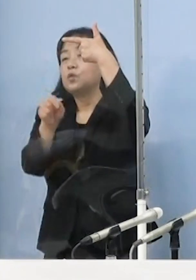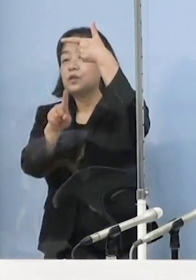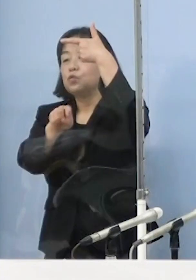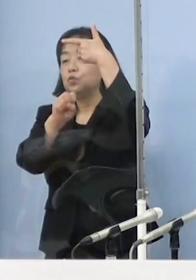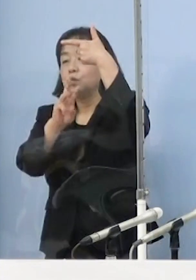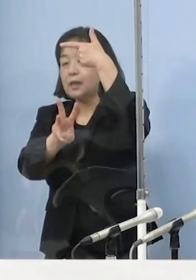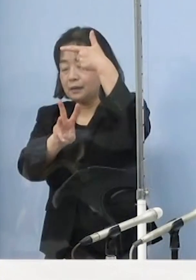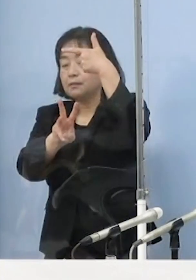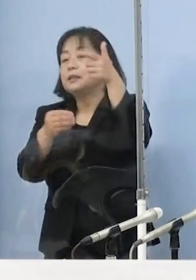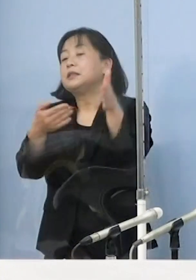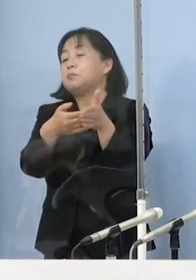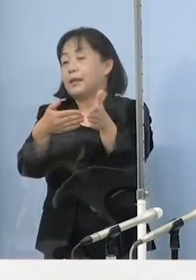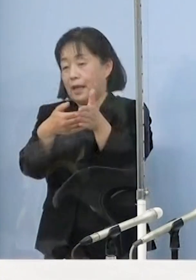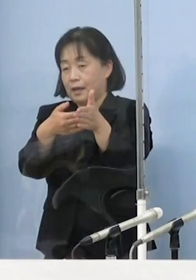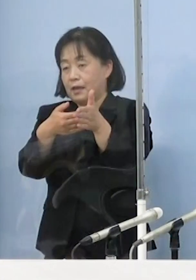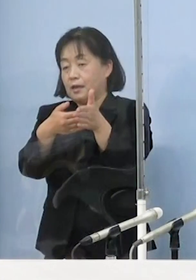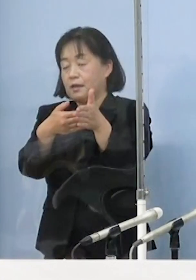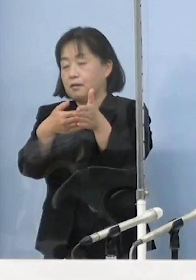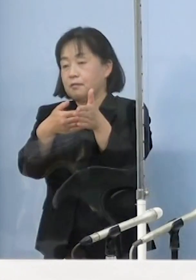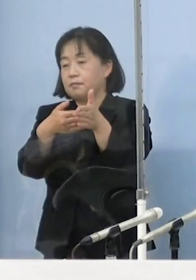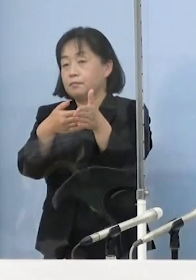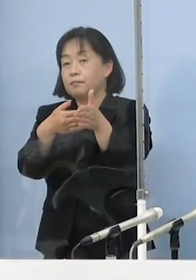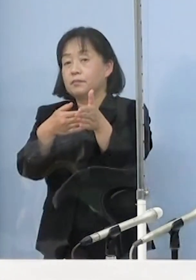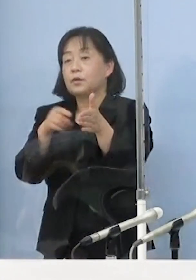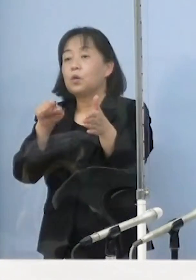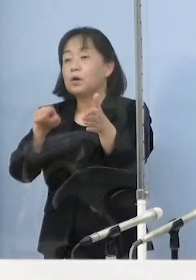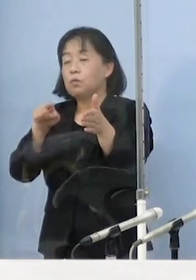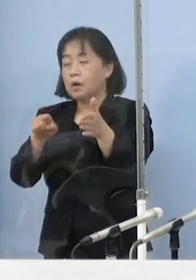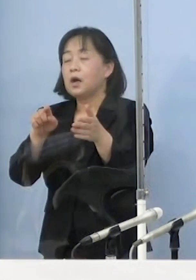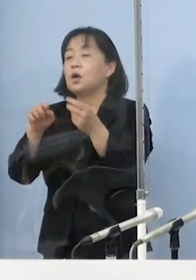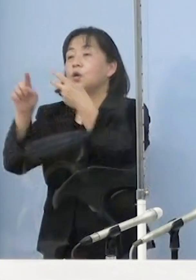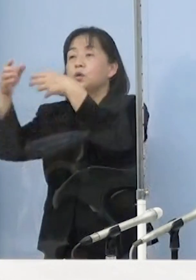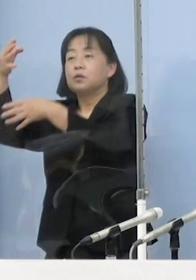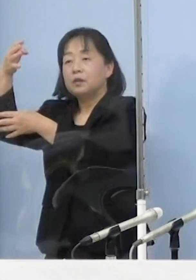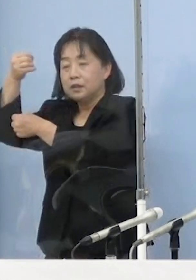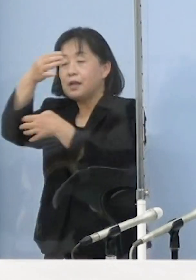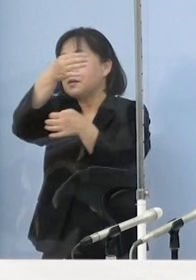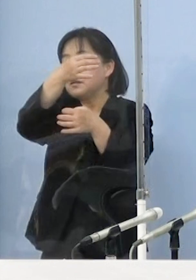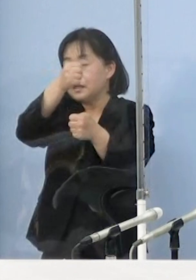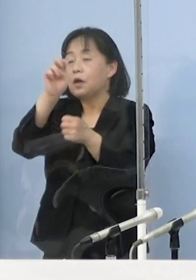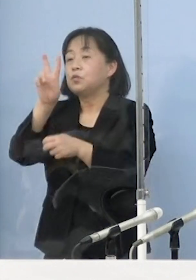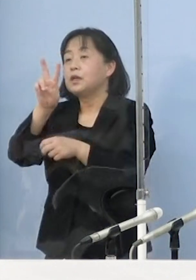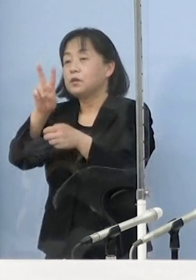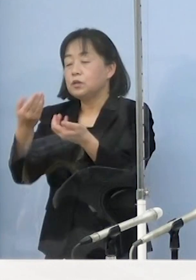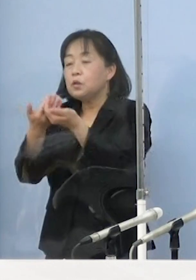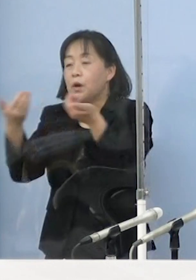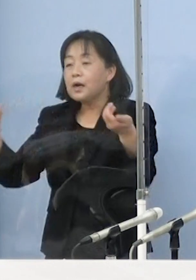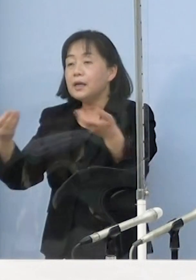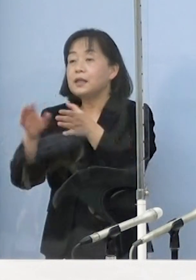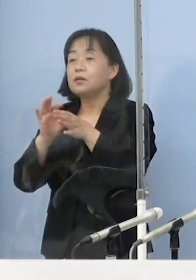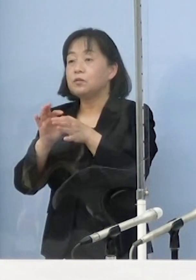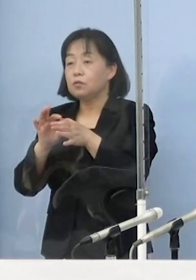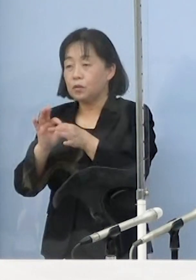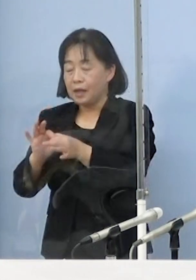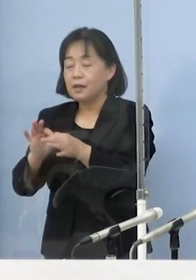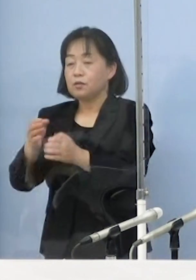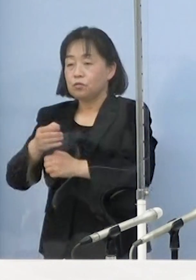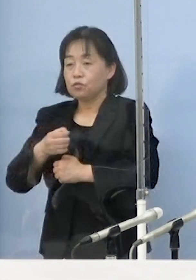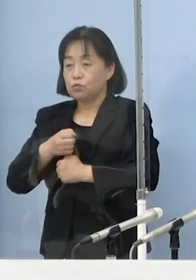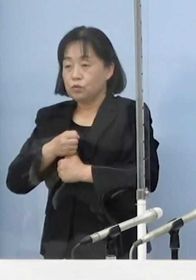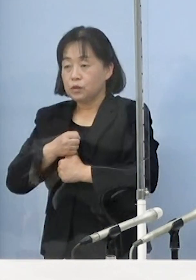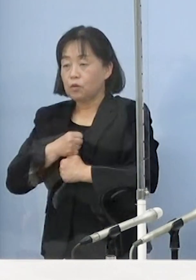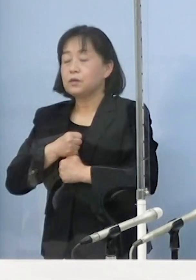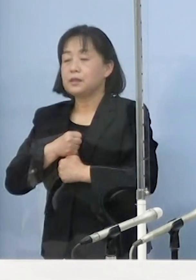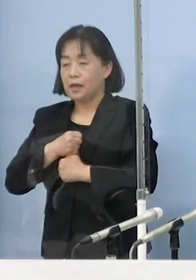13日までということで、ここも2つの期限に分かれている点、ぜひご注意を